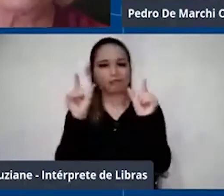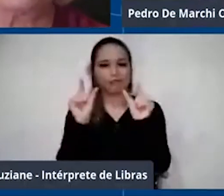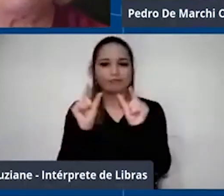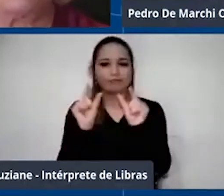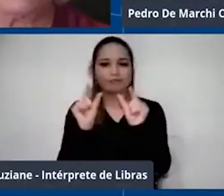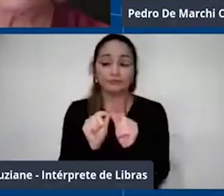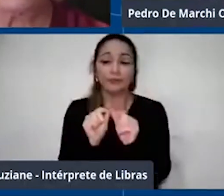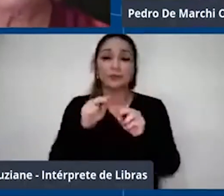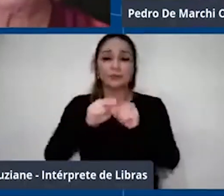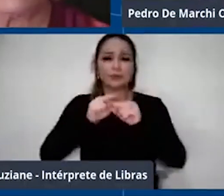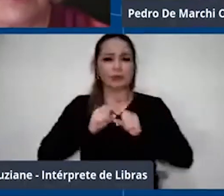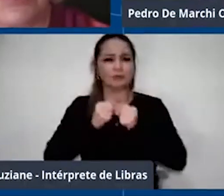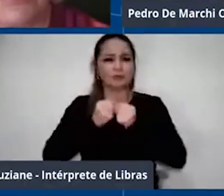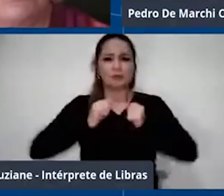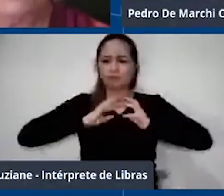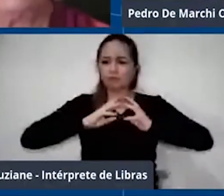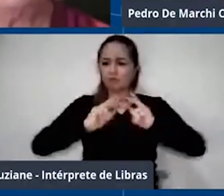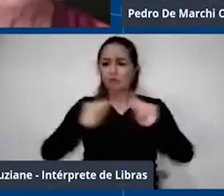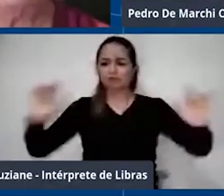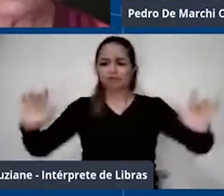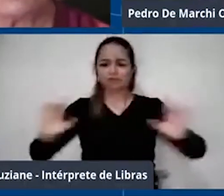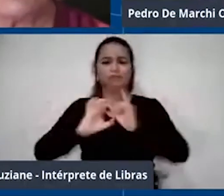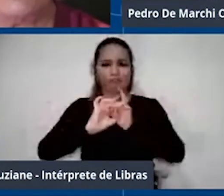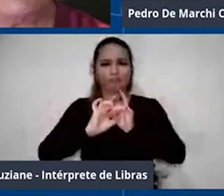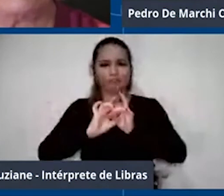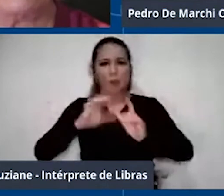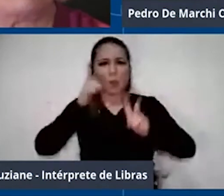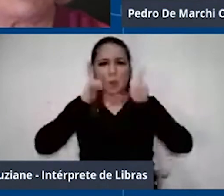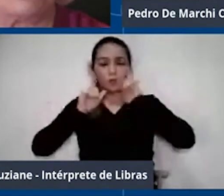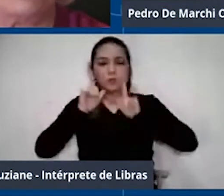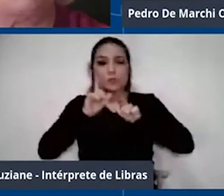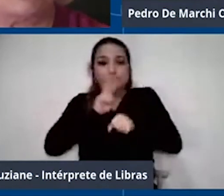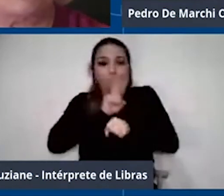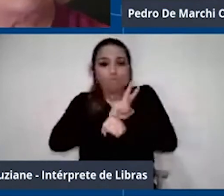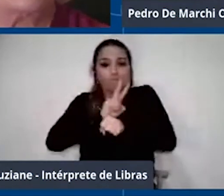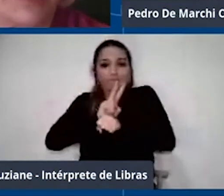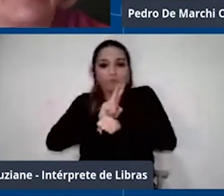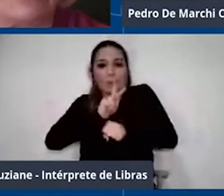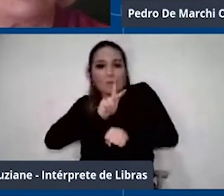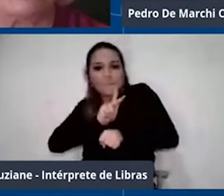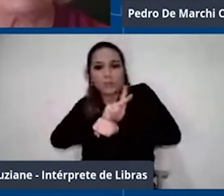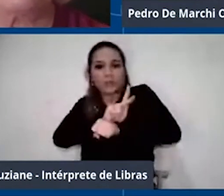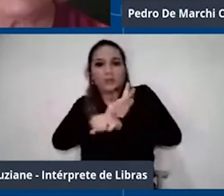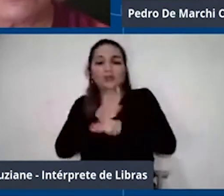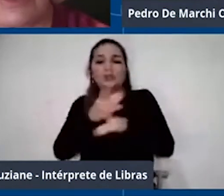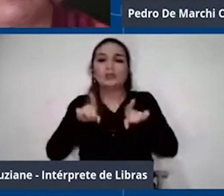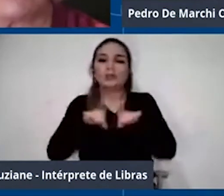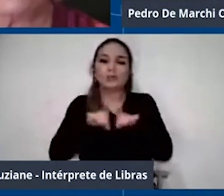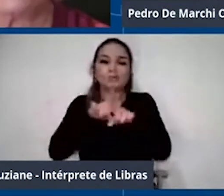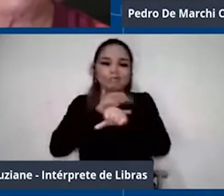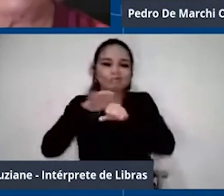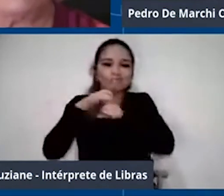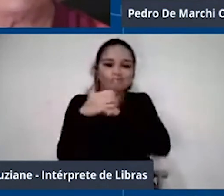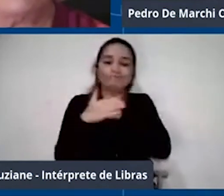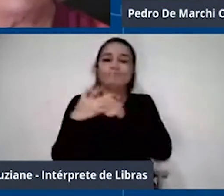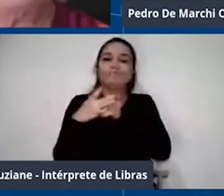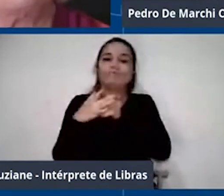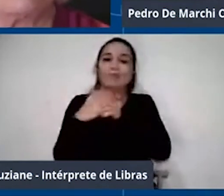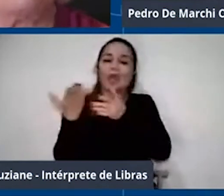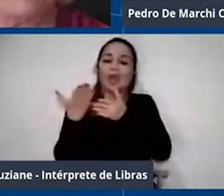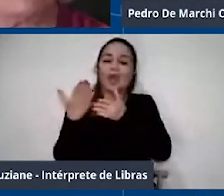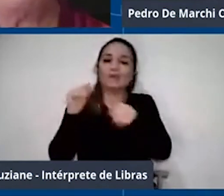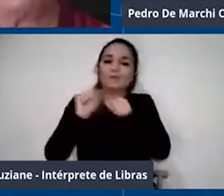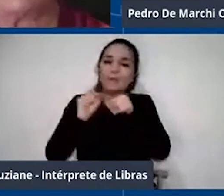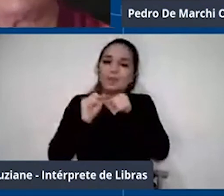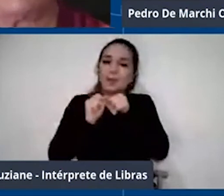de todos, né, para que a gente se proteja e evite que a contaminação venha tirar mais vidas, aumentar o sofrimento, e